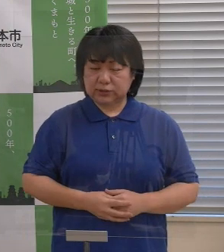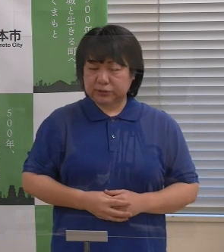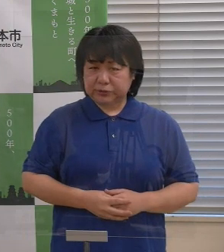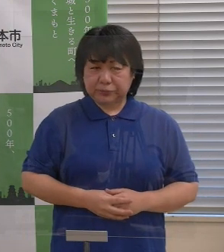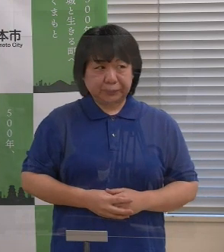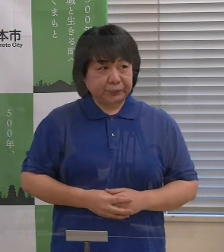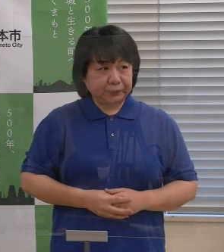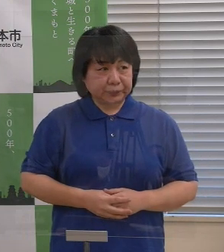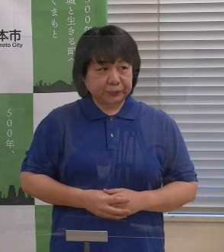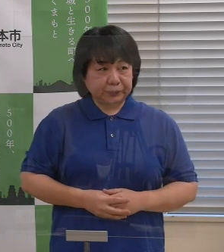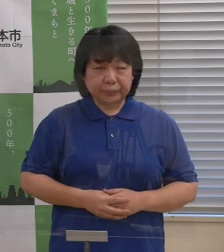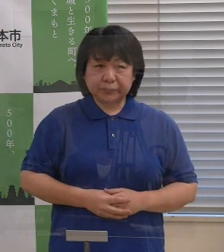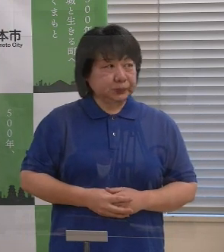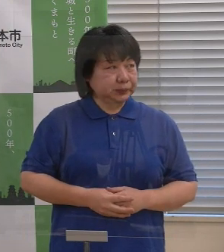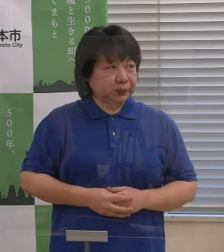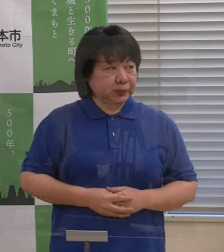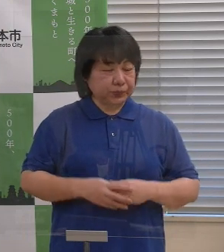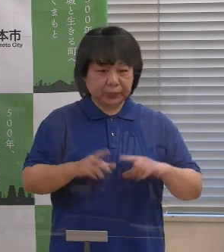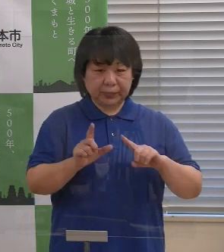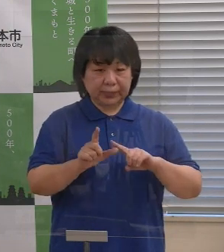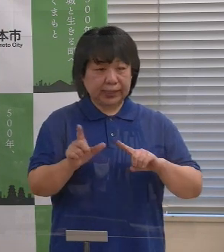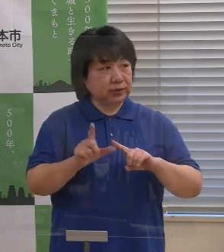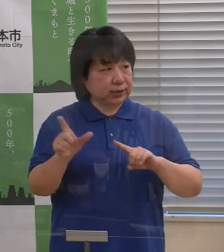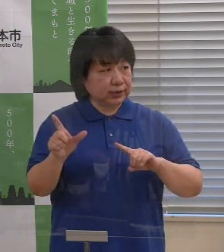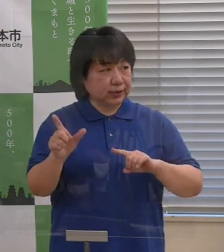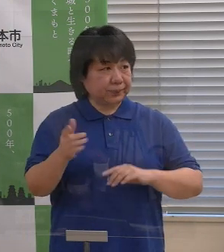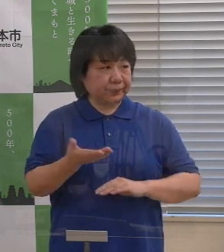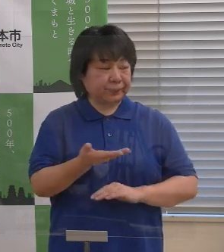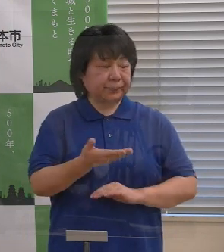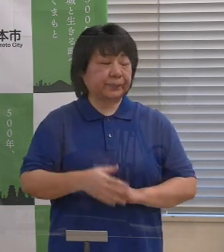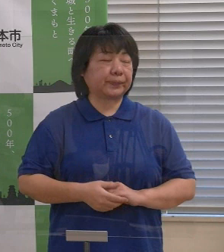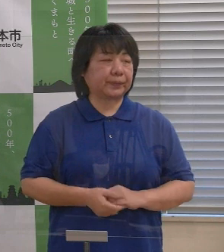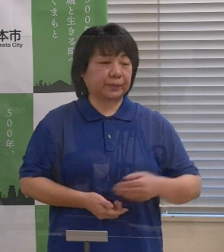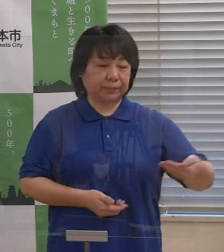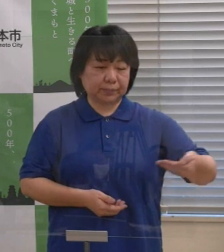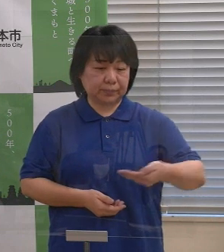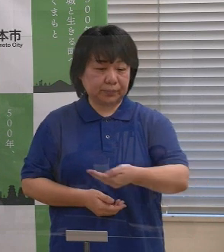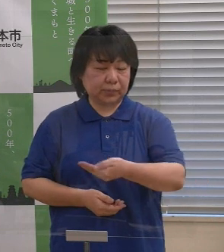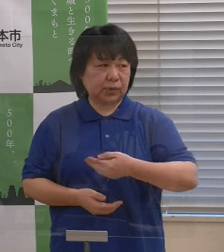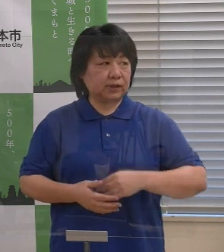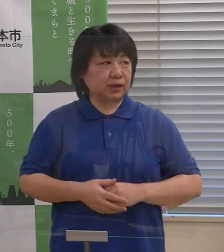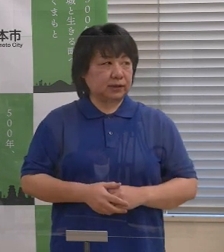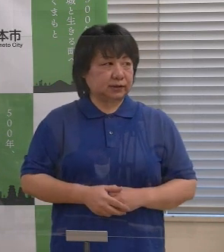確認してご連絡させていただきます。 はい、よろしいですか。はい、どうぞ NHK さん。じゃあちょっと待って。